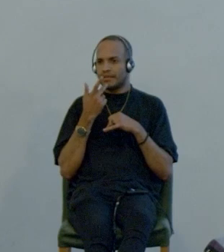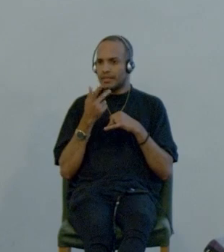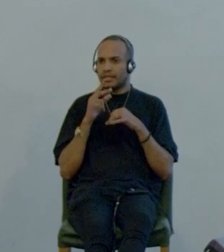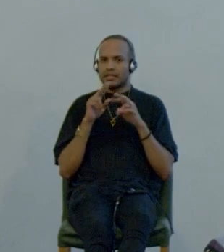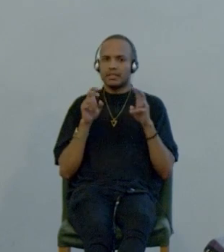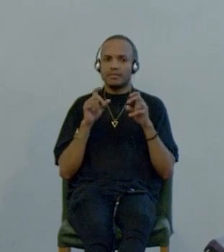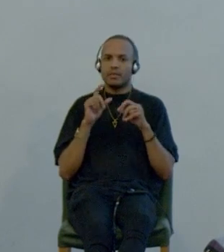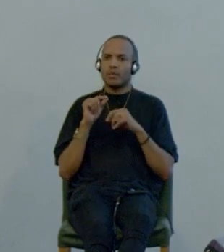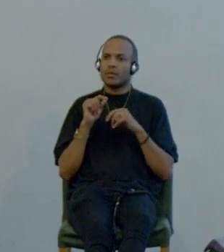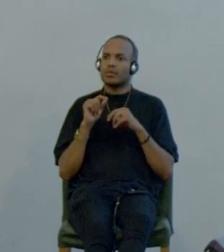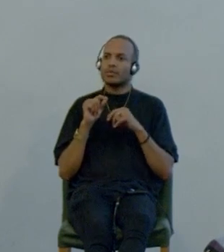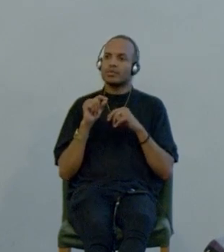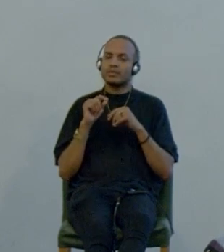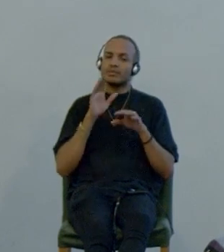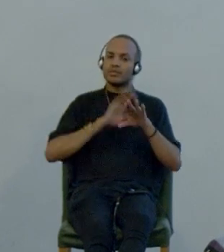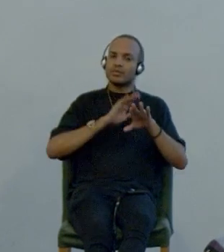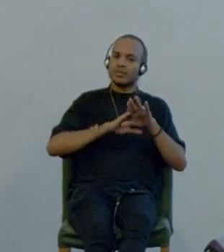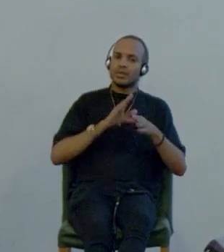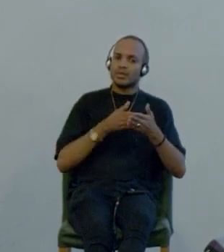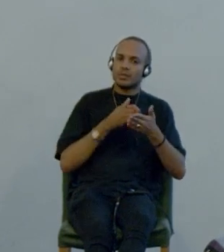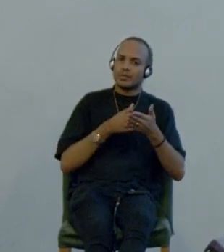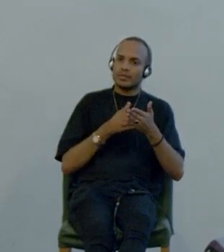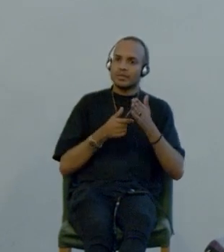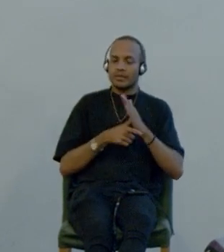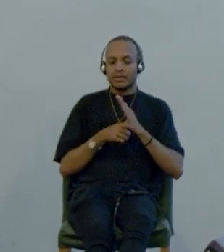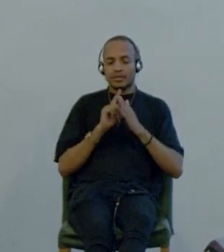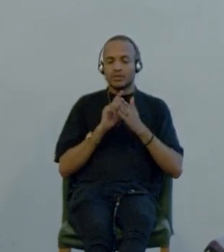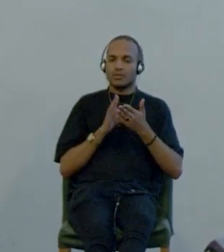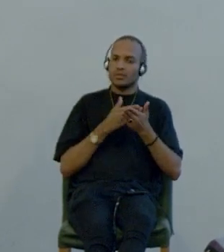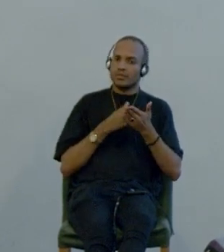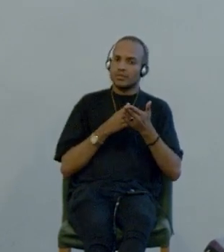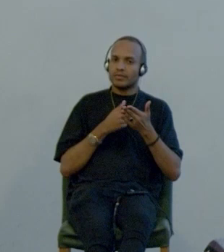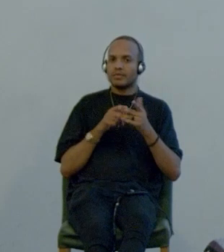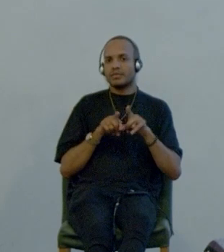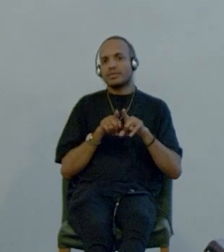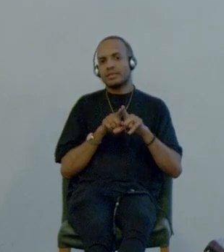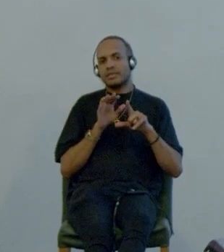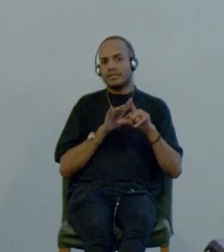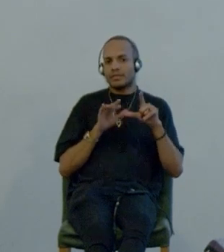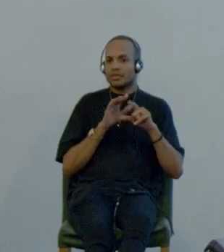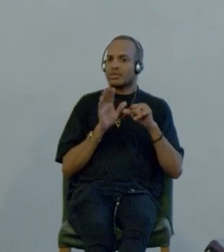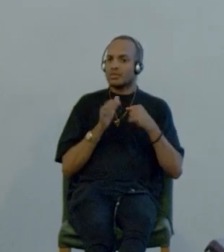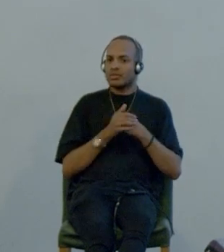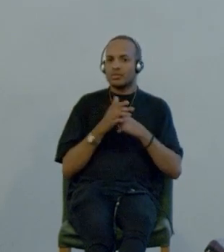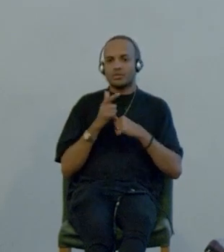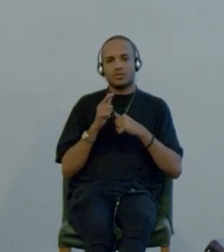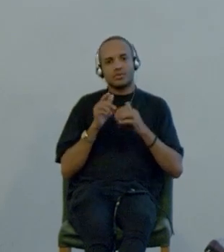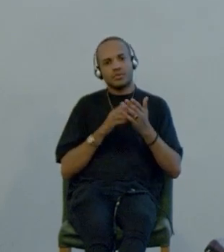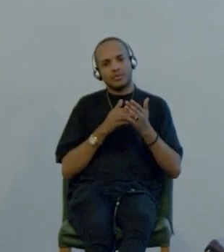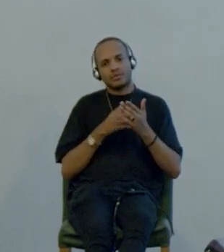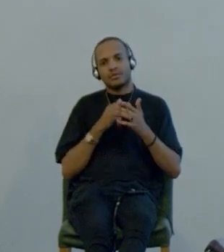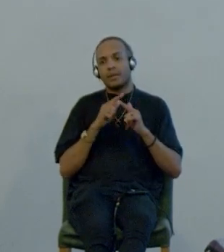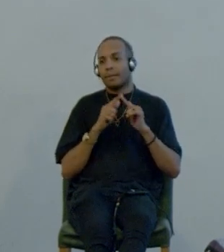c'est-à-dire des images invisibles qui ne sont pas dans le livre, mais qui l'ont nourri, le sous-sol du livre, si vous